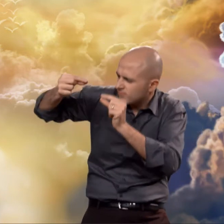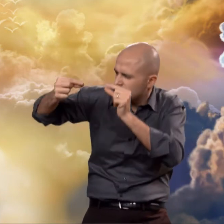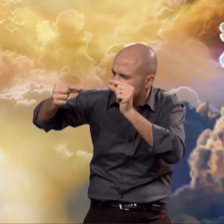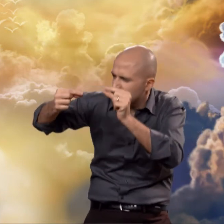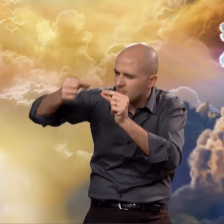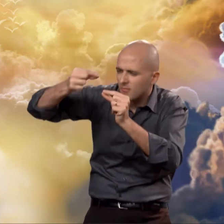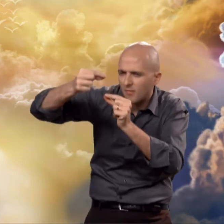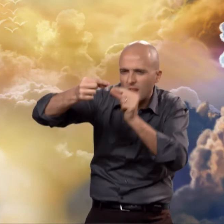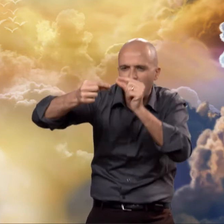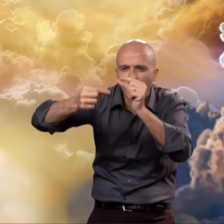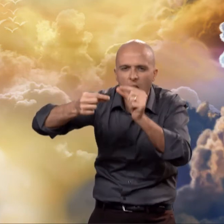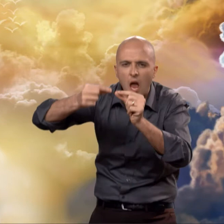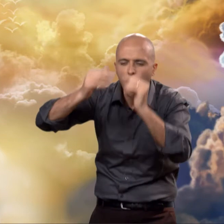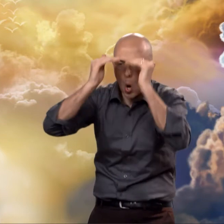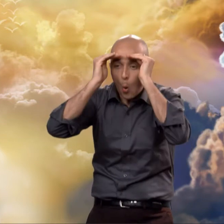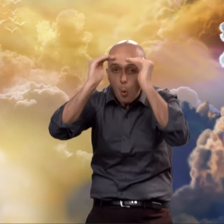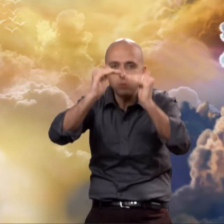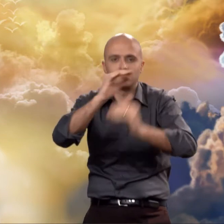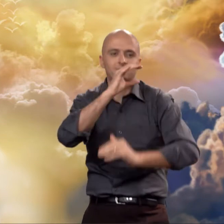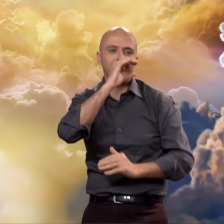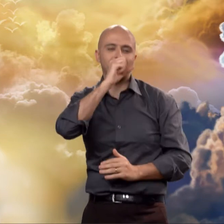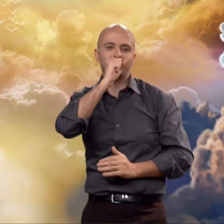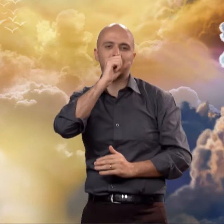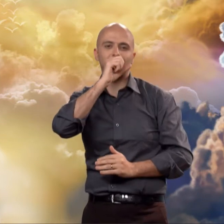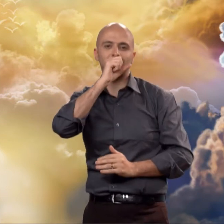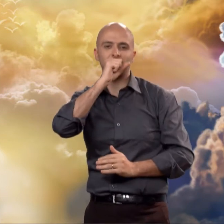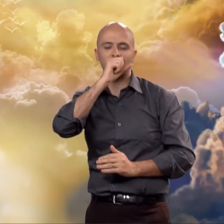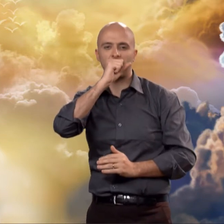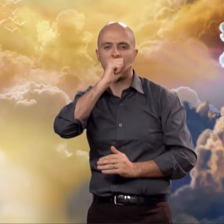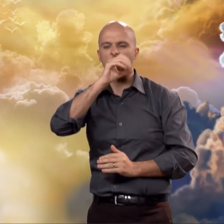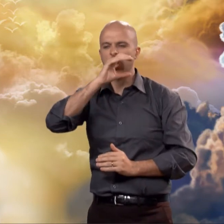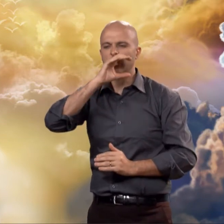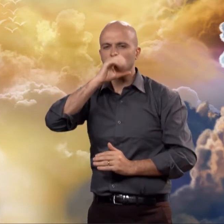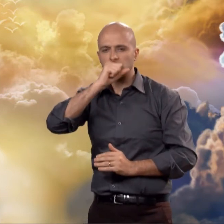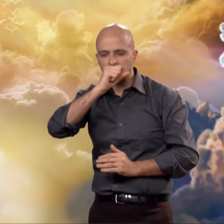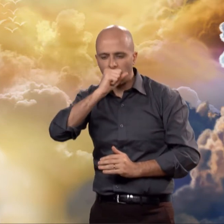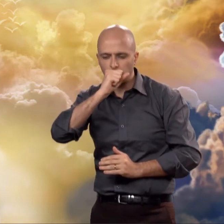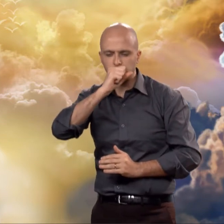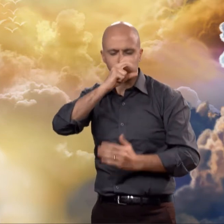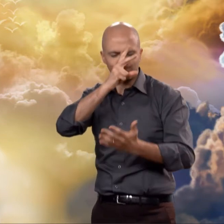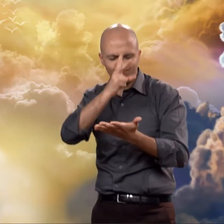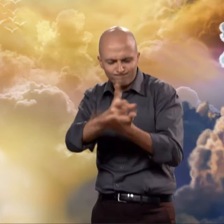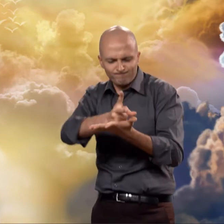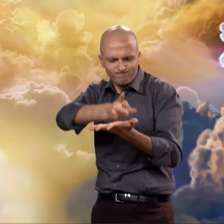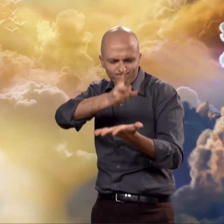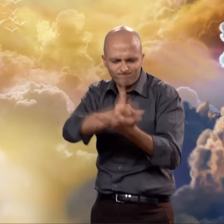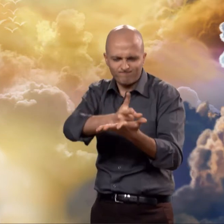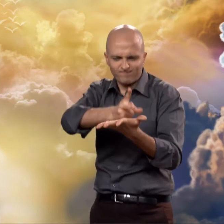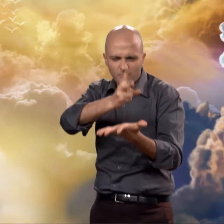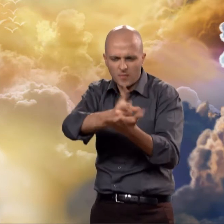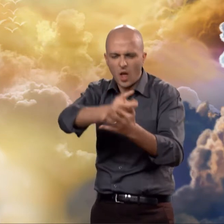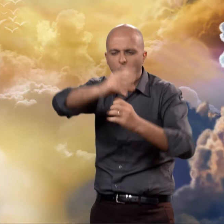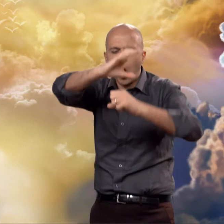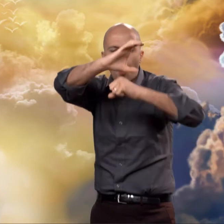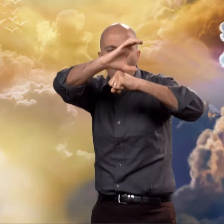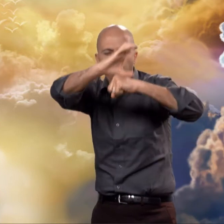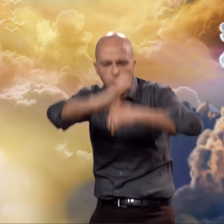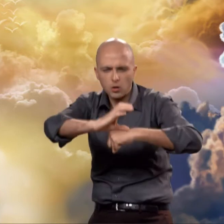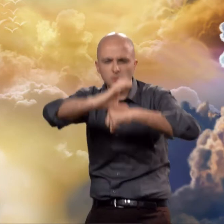com o restante das pessoas. O que pode um pequeno grupo, guardando o sétimo dia, esperar fazer contra todo mundo que